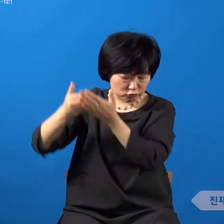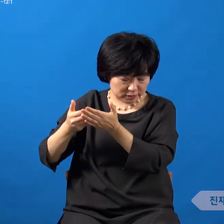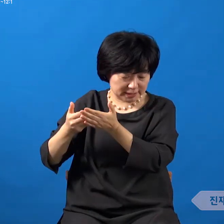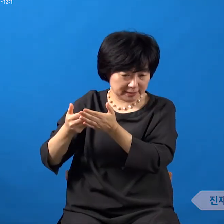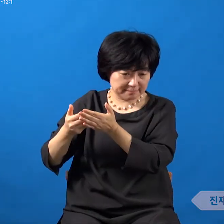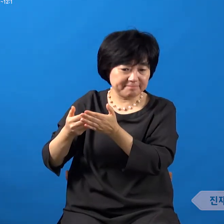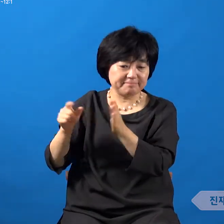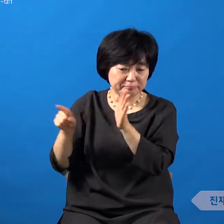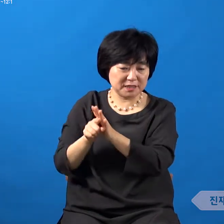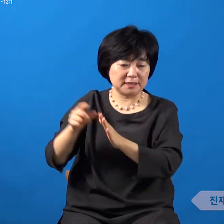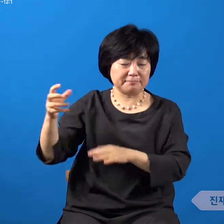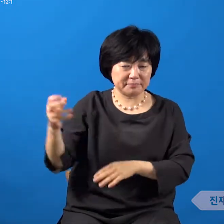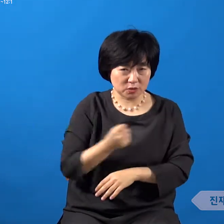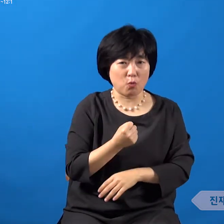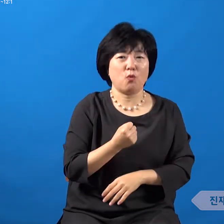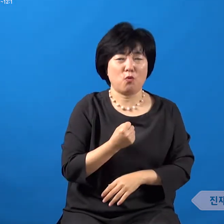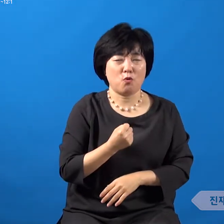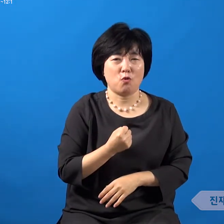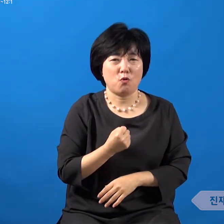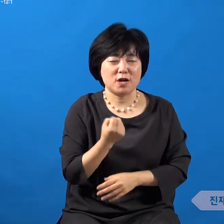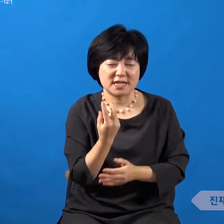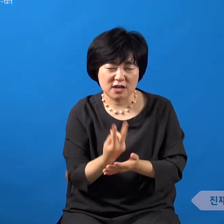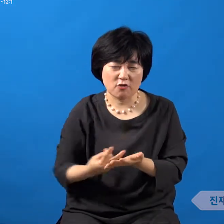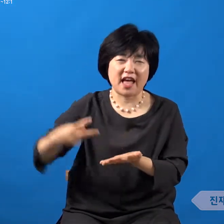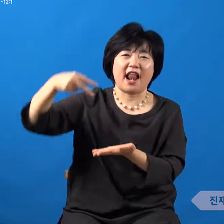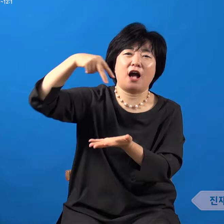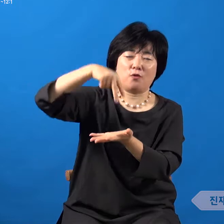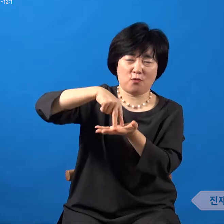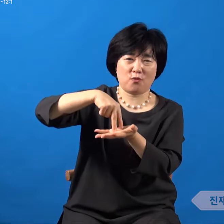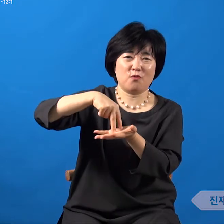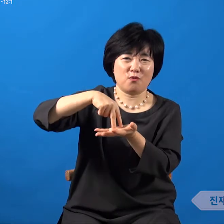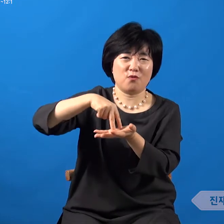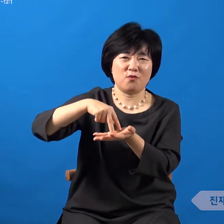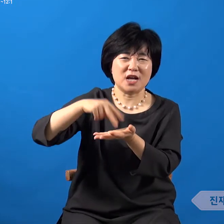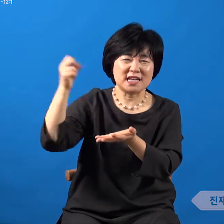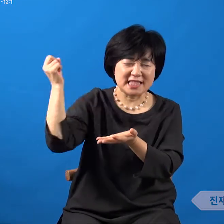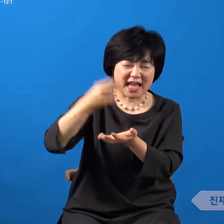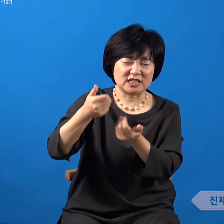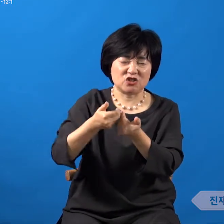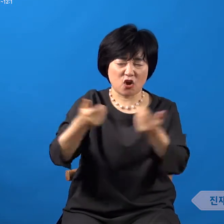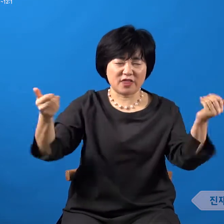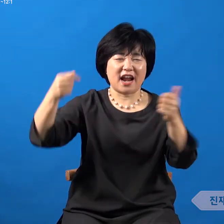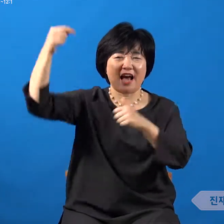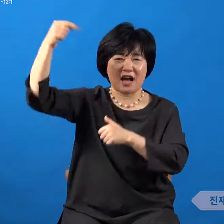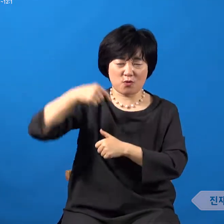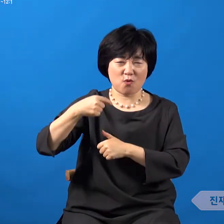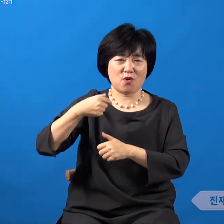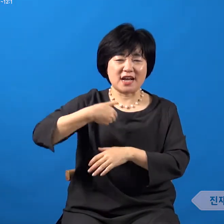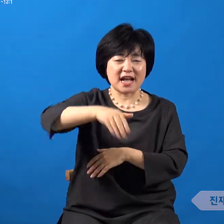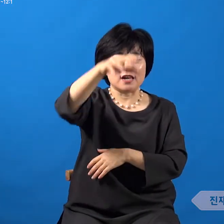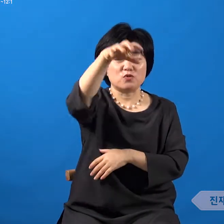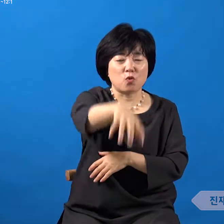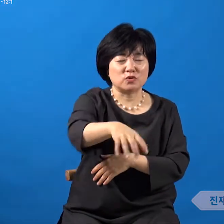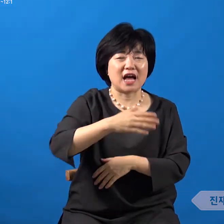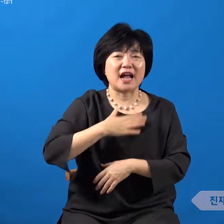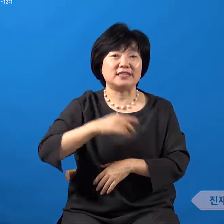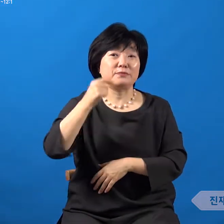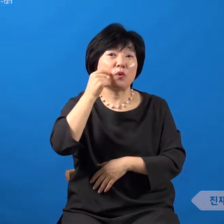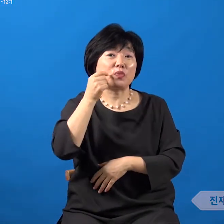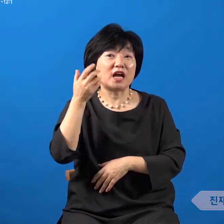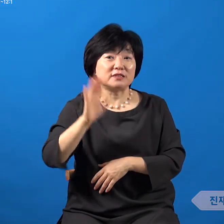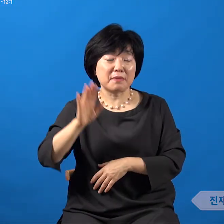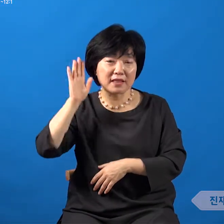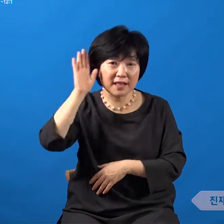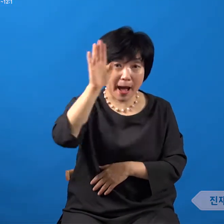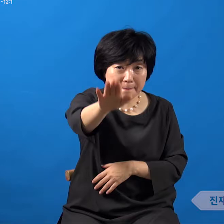하나님의 계획에 대한 믿음으로 일어나라고, 다시 떠나라고, 갈 바를 알지